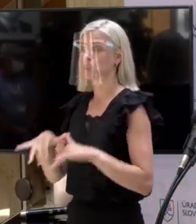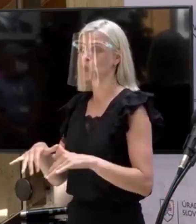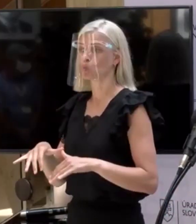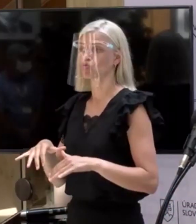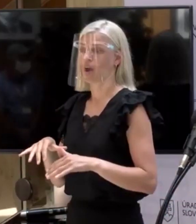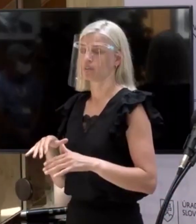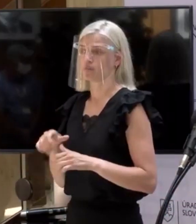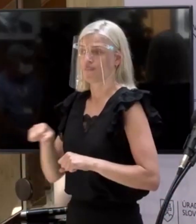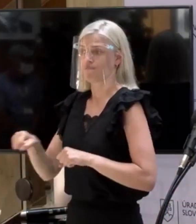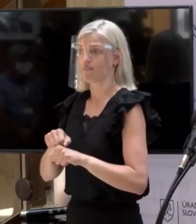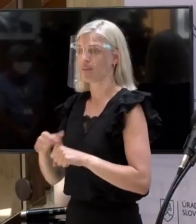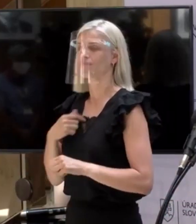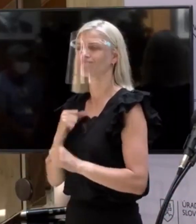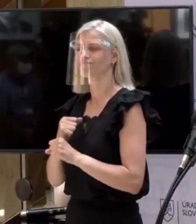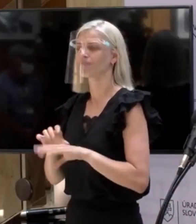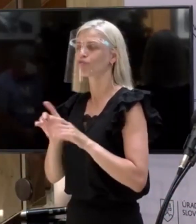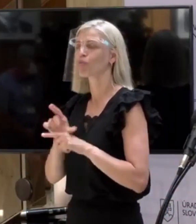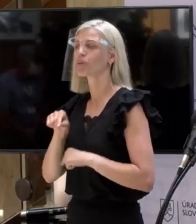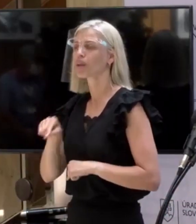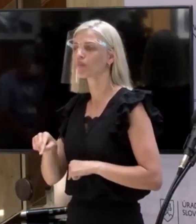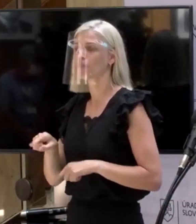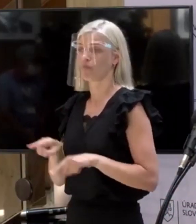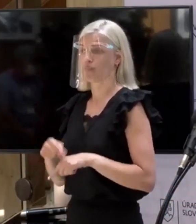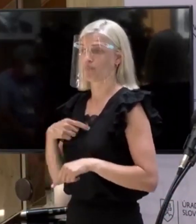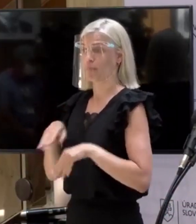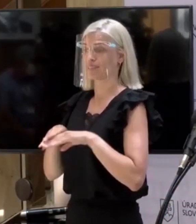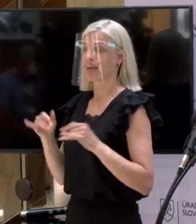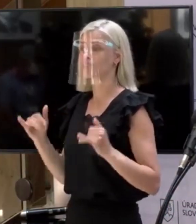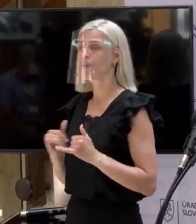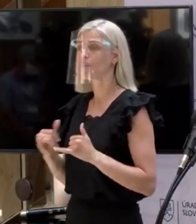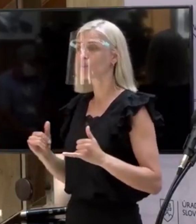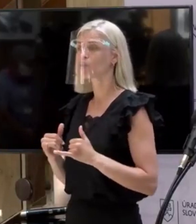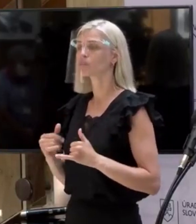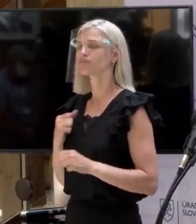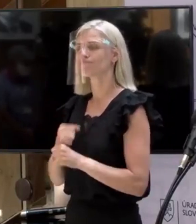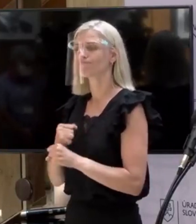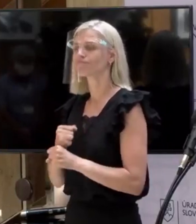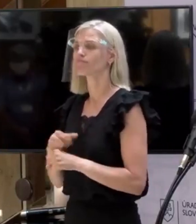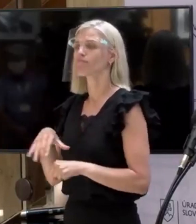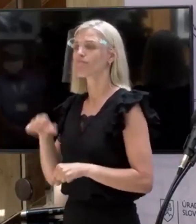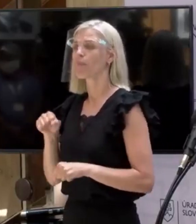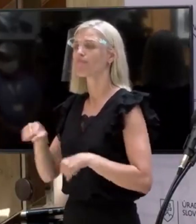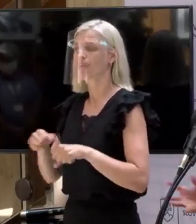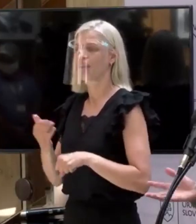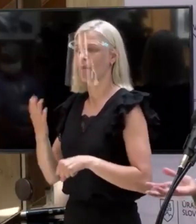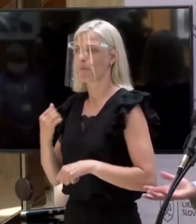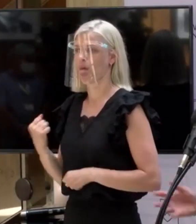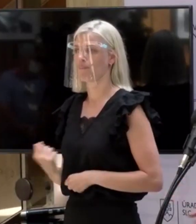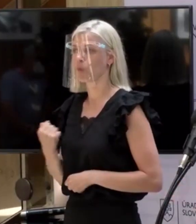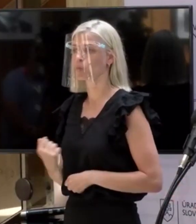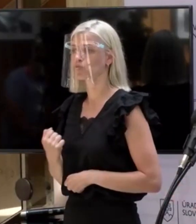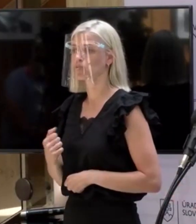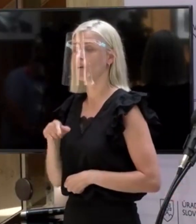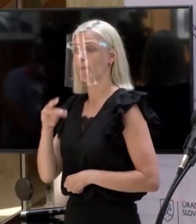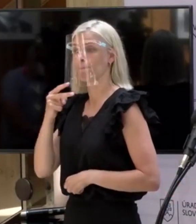že robíme všetko preto, aj ja ako ministerka spravodlivosti, aby vláda bola funkčná a z